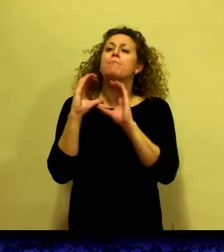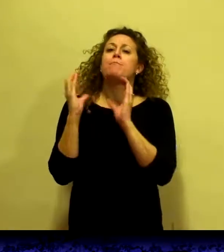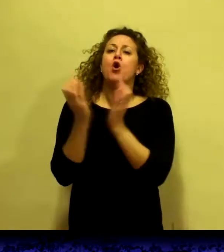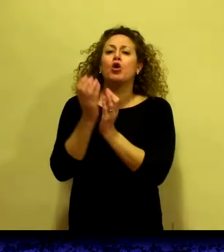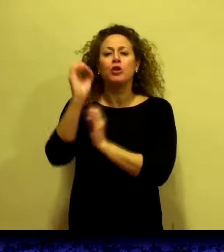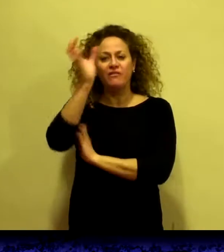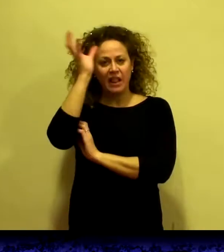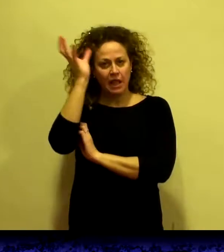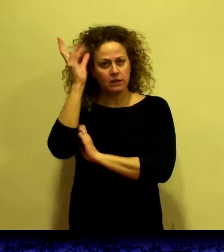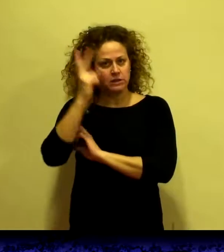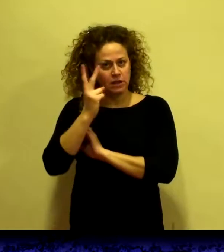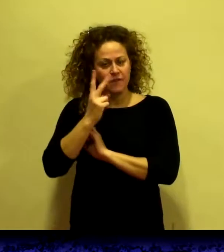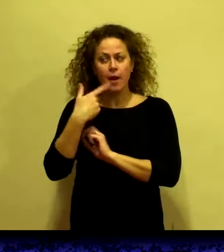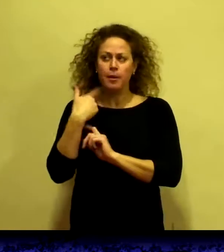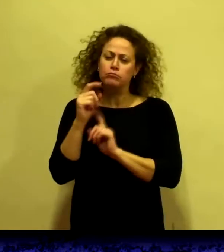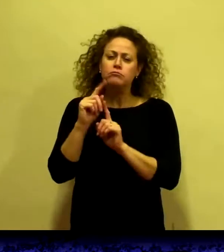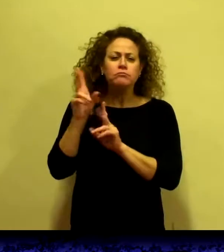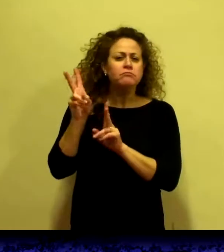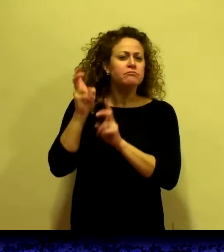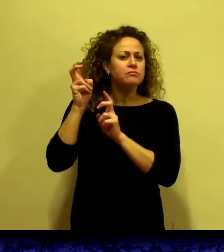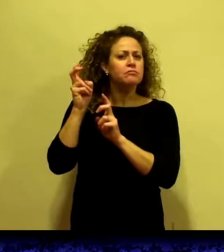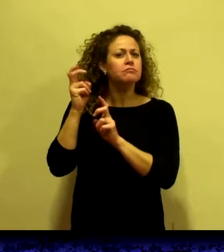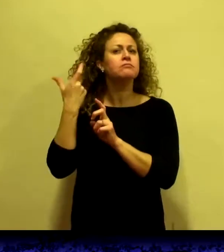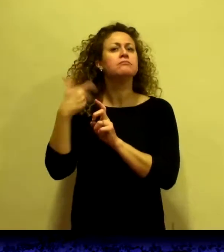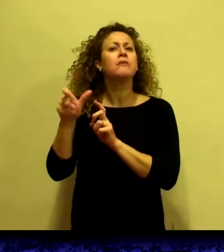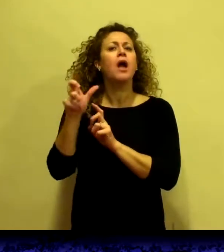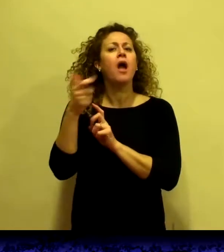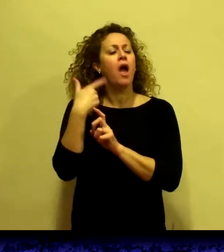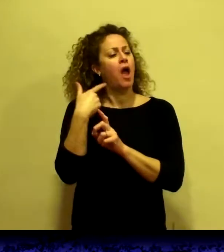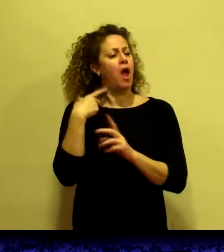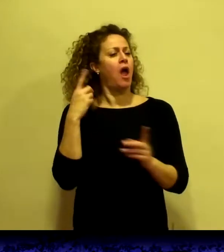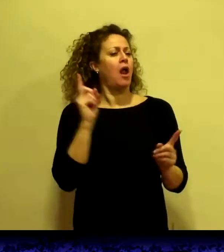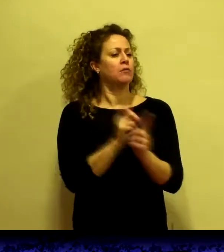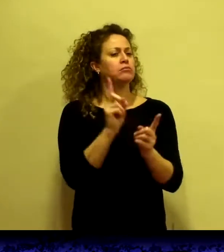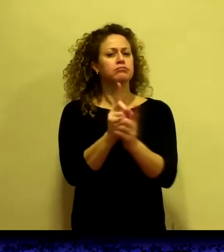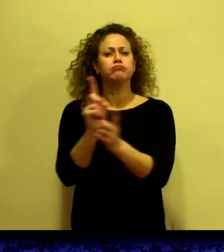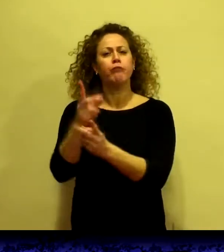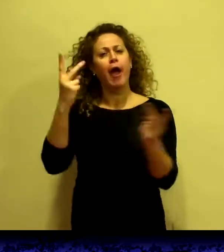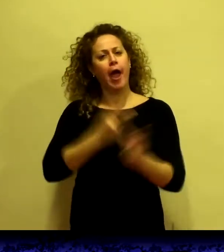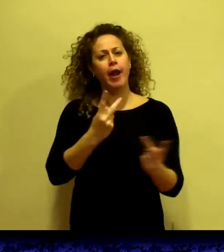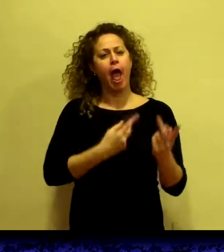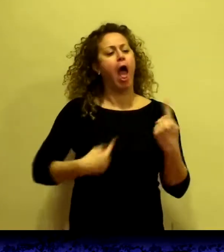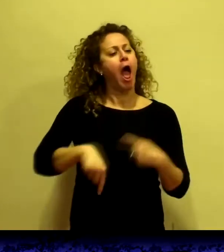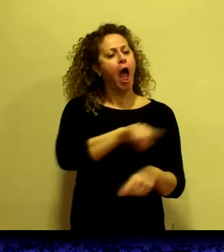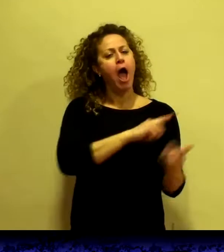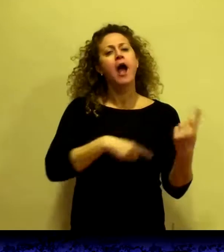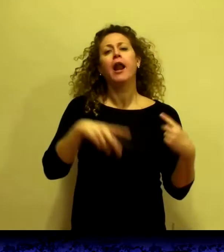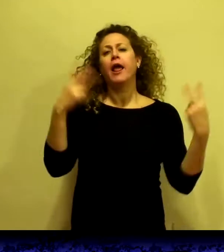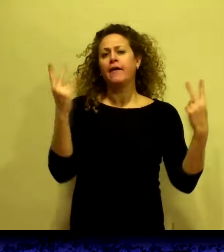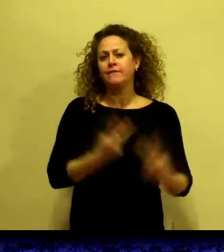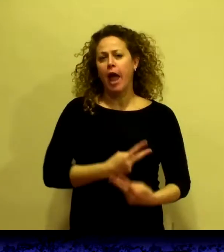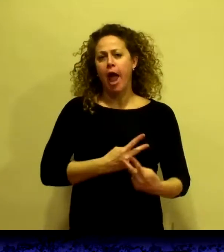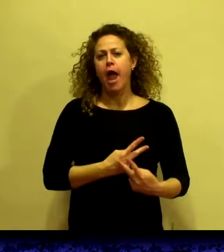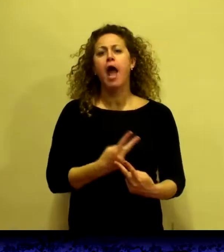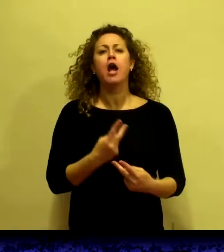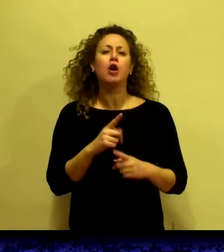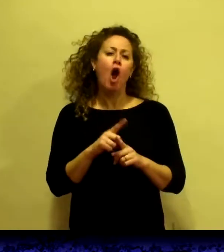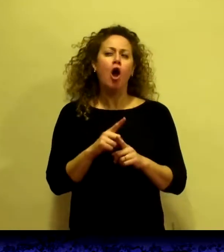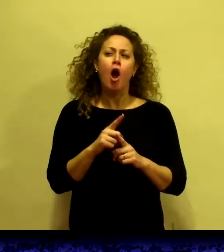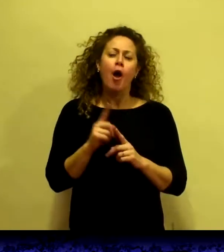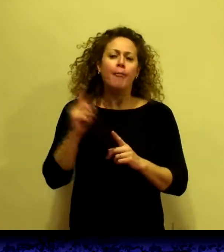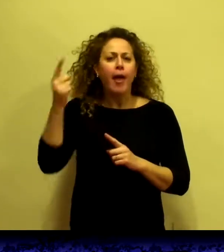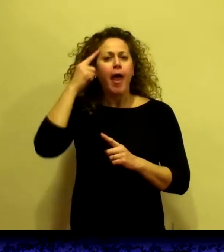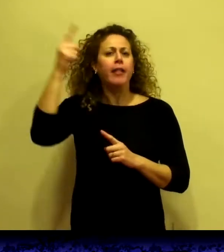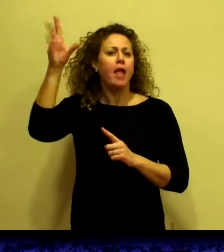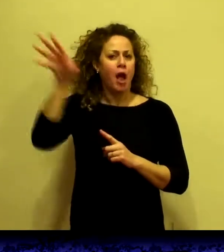si può, come dire, sfruttare poi per trovarsi con persone reali a trascorrere del tempo, divertirsi in compagnia. Questo è un po' lo spirito della